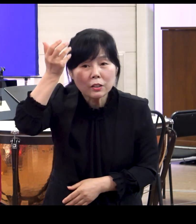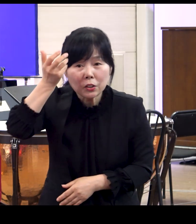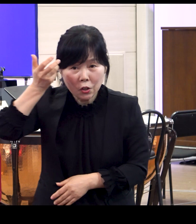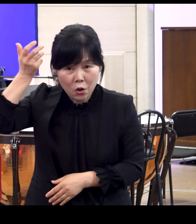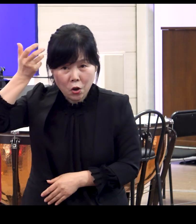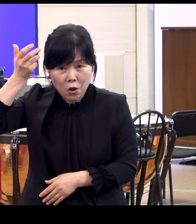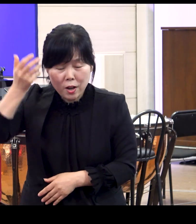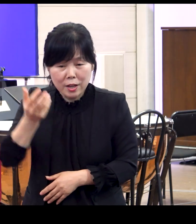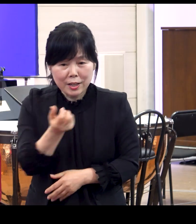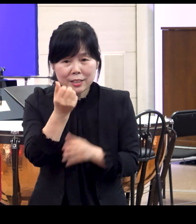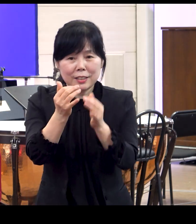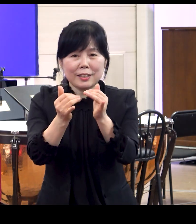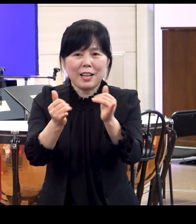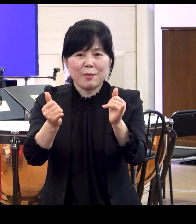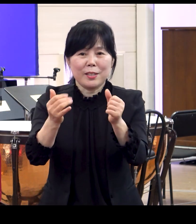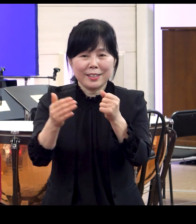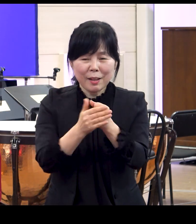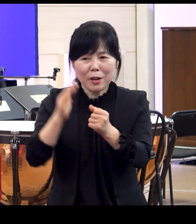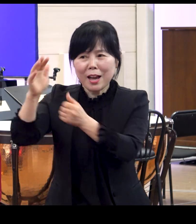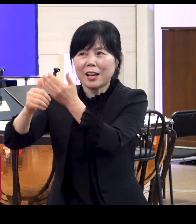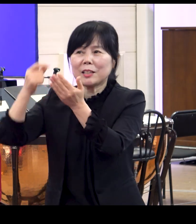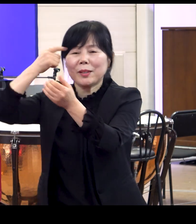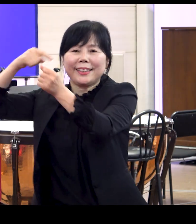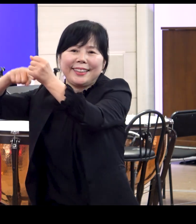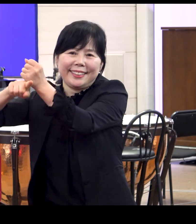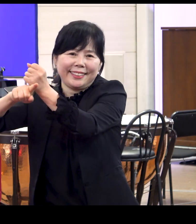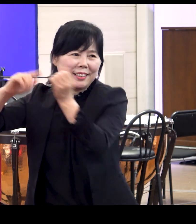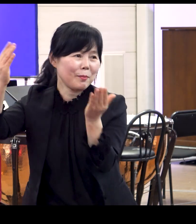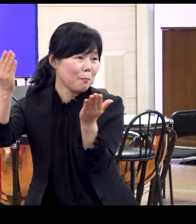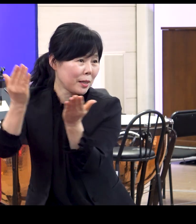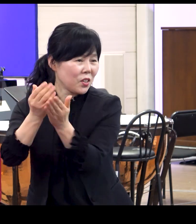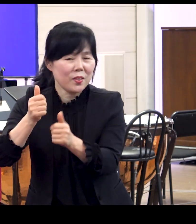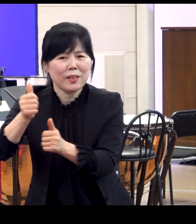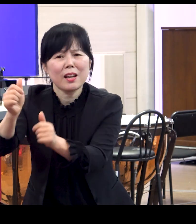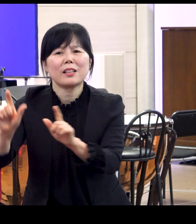결국 이 말은 바꿔 말하면 하나님의 뜻을 따라가면서